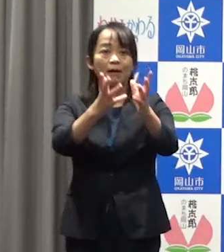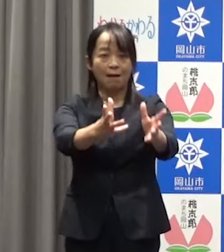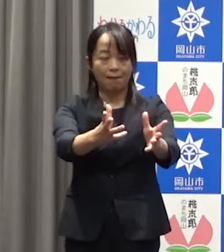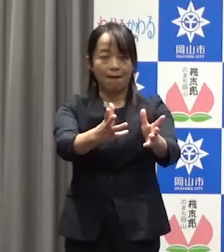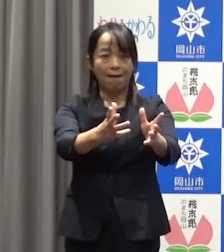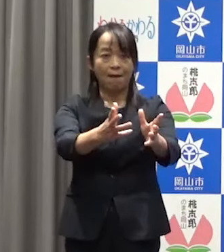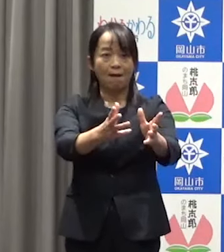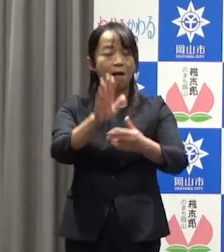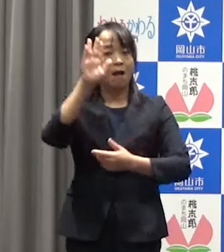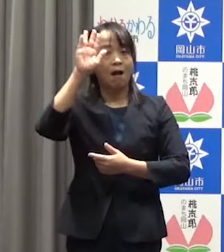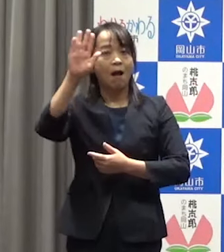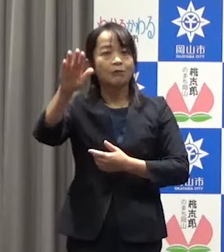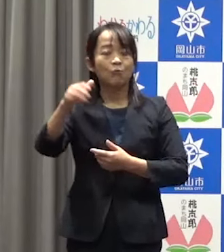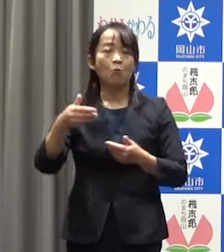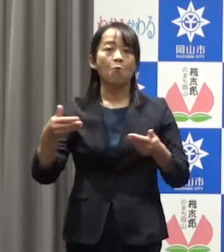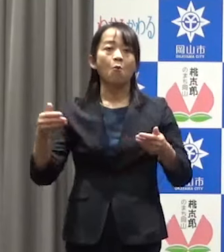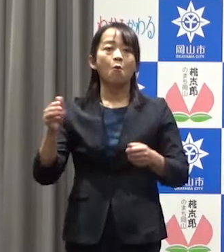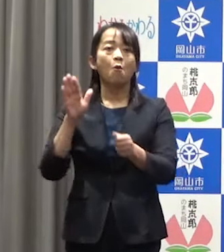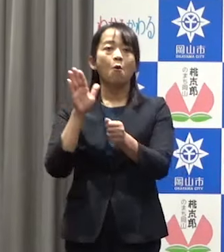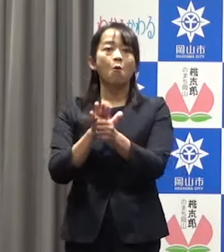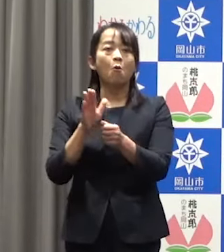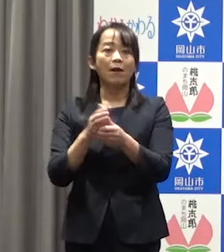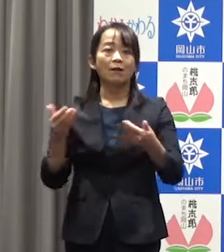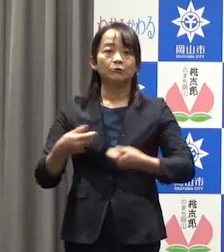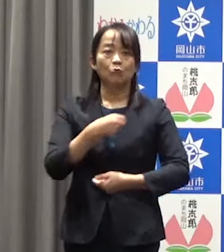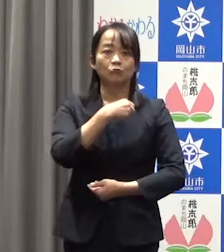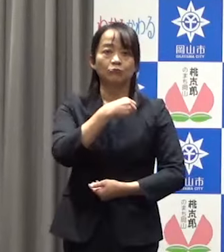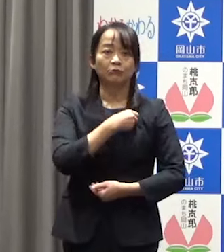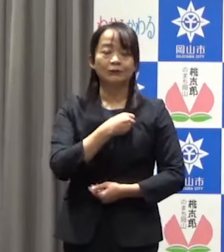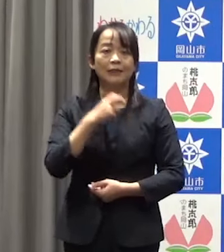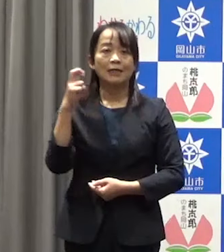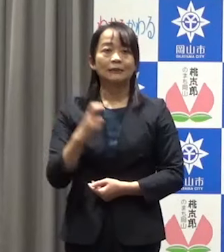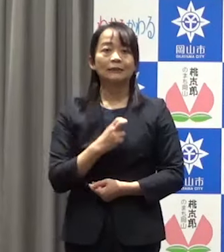応援職員20名の派遣を